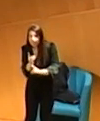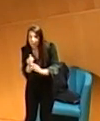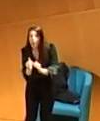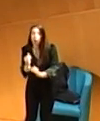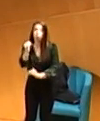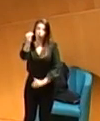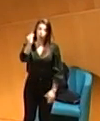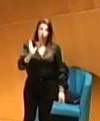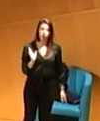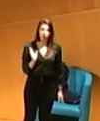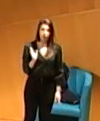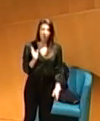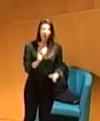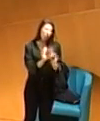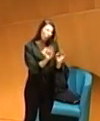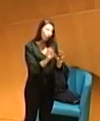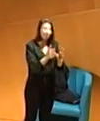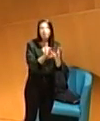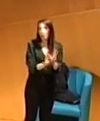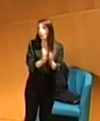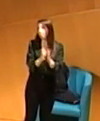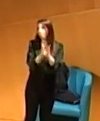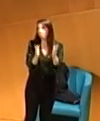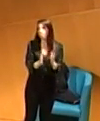En fait, on ne voulait pas